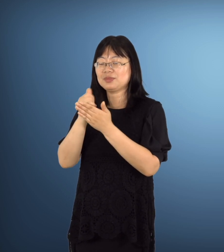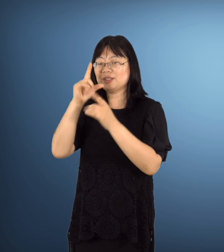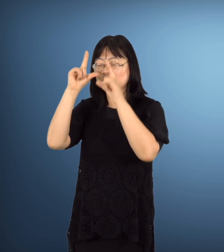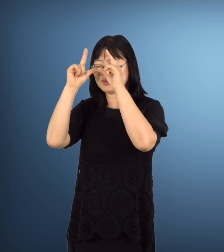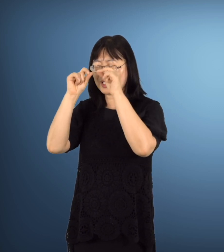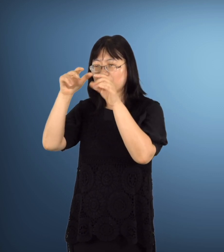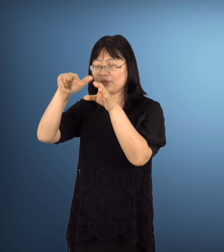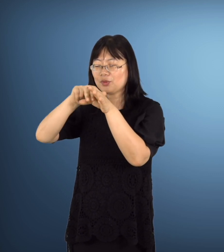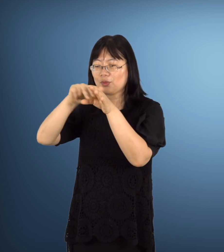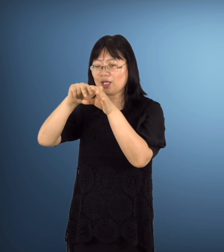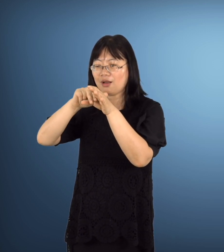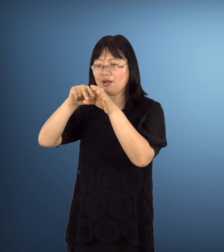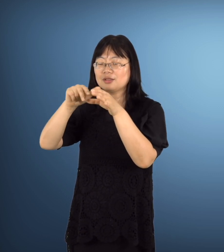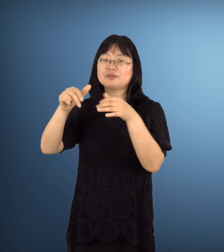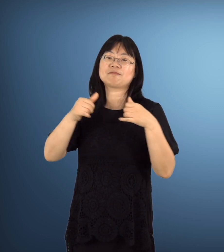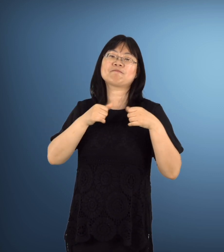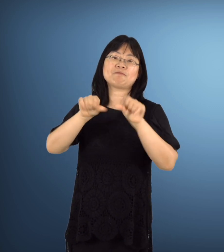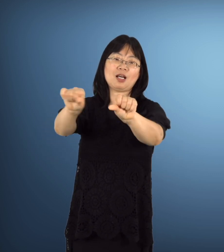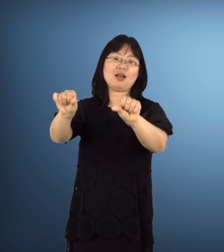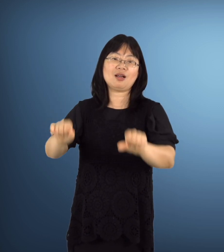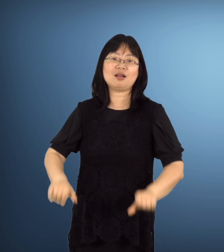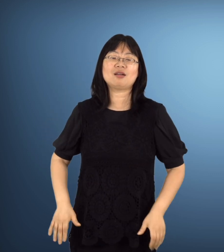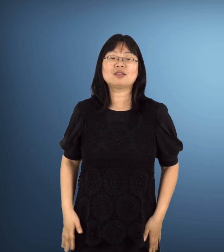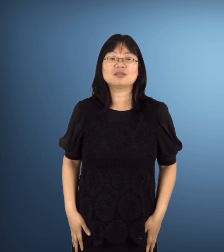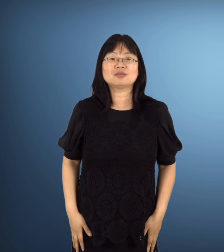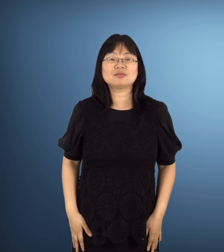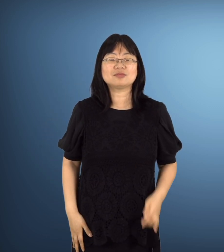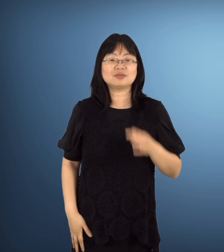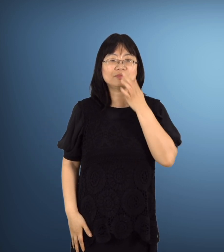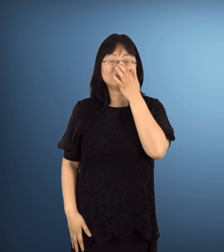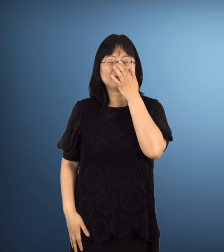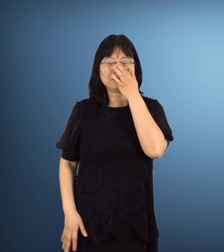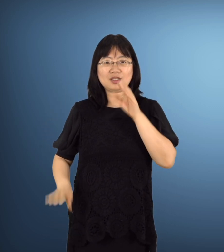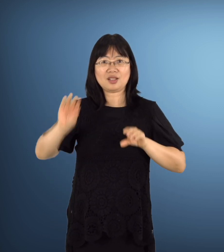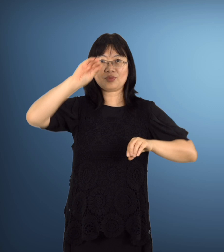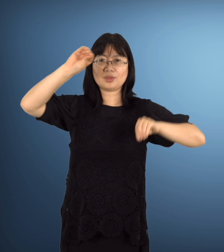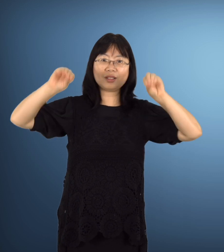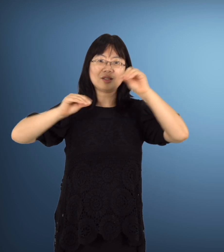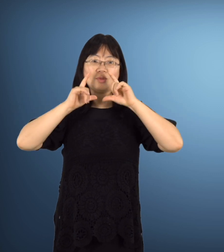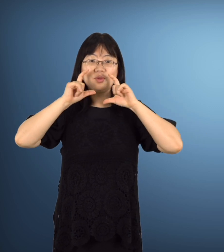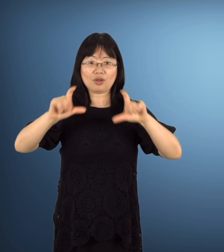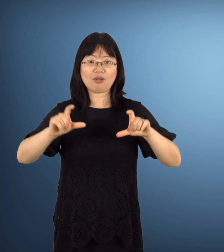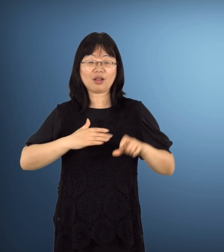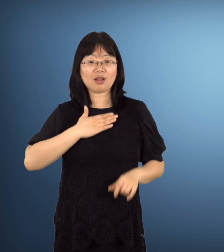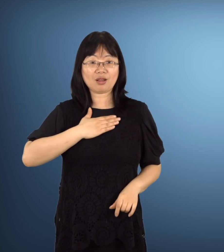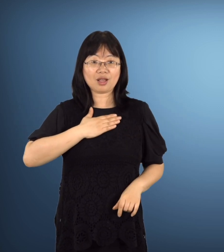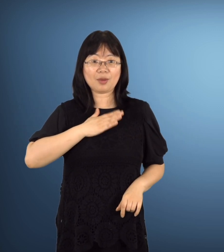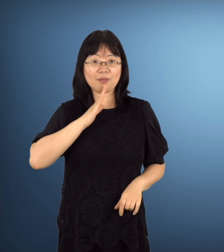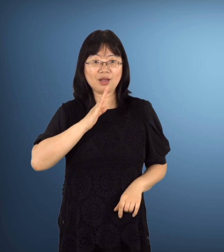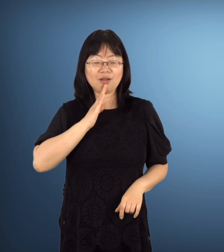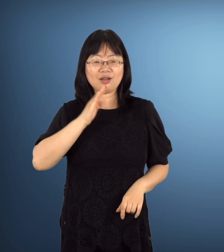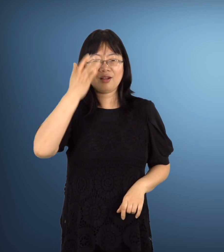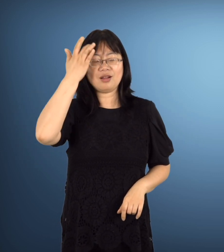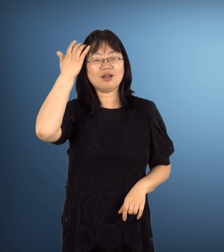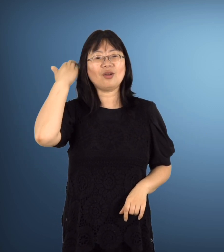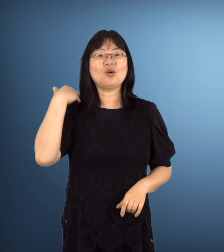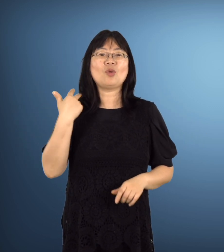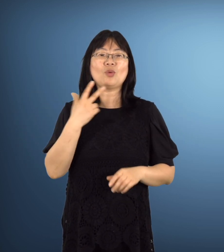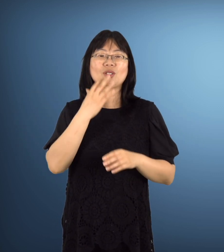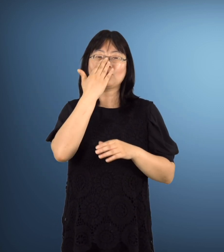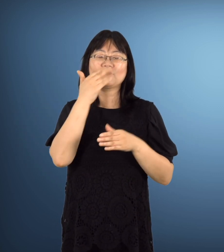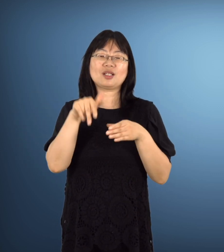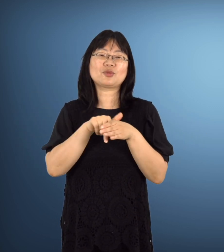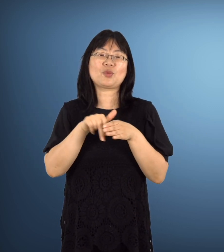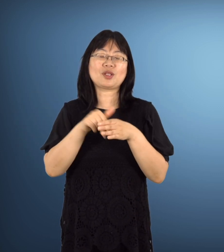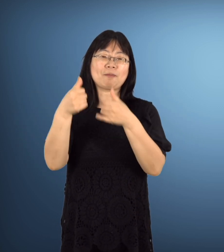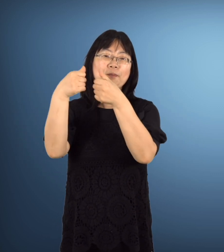종교를 파문시켜 버리는 겁니다. 뒤집어지는 선언이에요. 오히려 파문시켜 버리는 거예요.